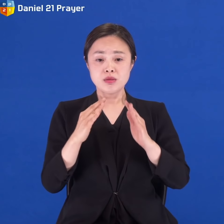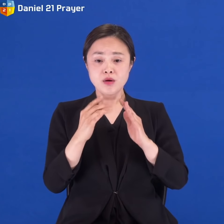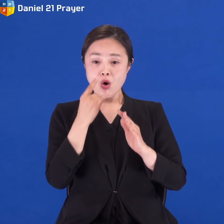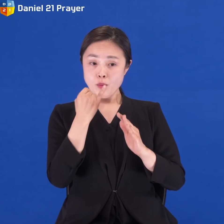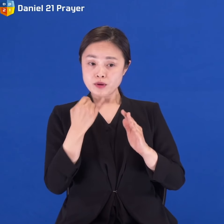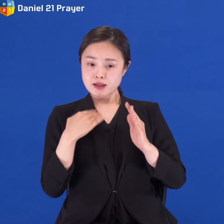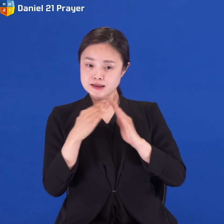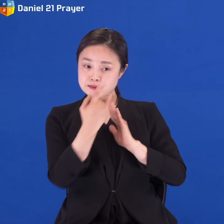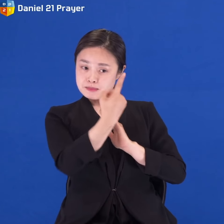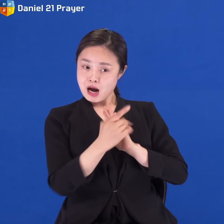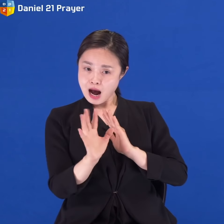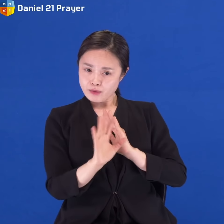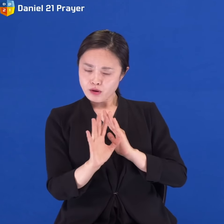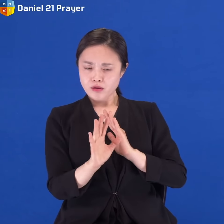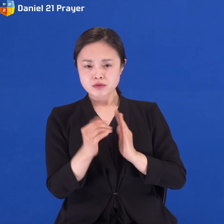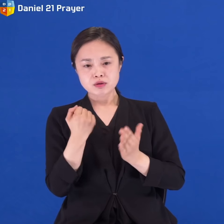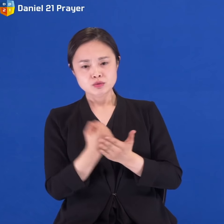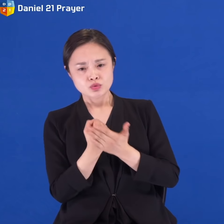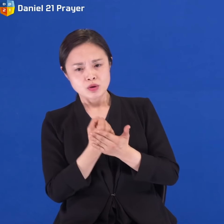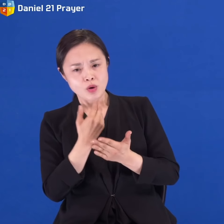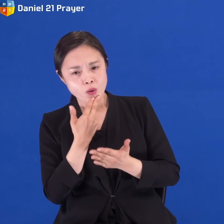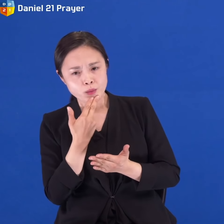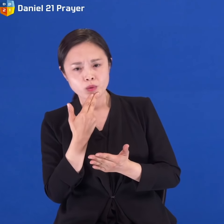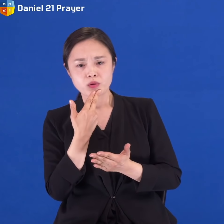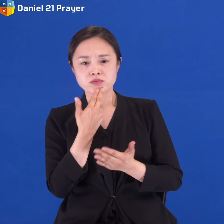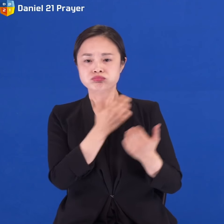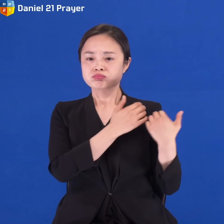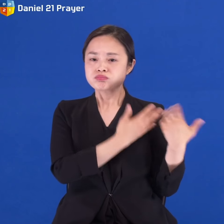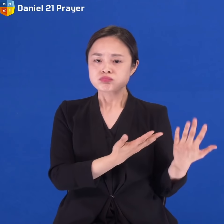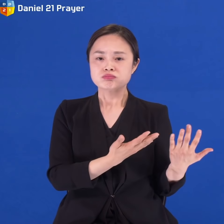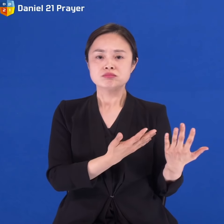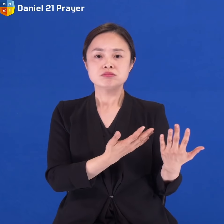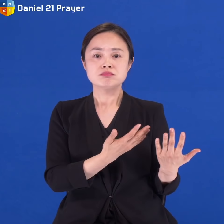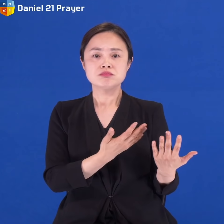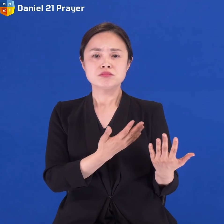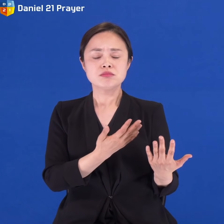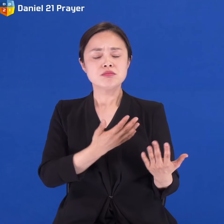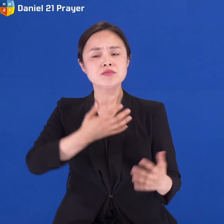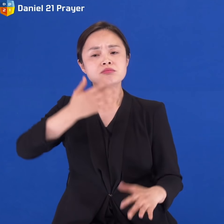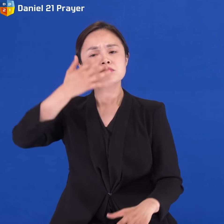기분이 나쁘지도 않는가? 얼마나 무서운 제약입니까?